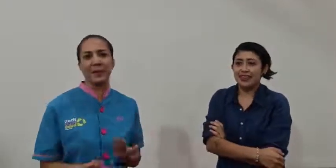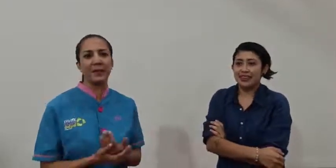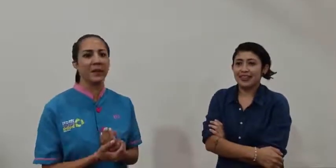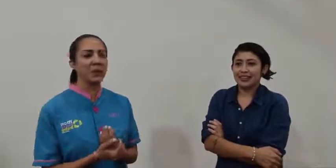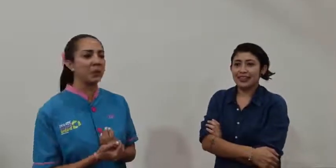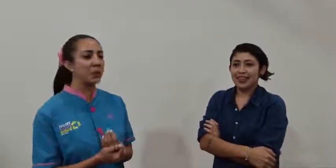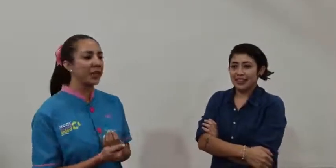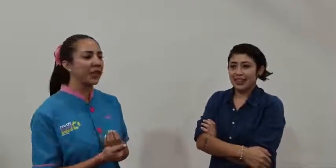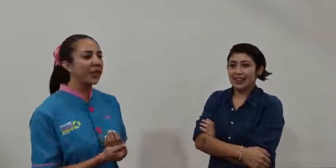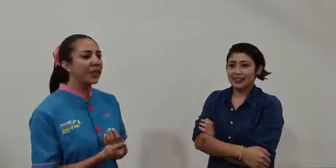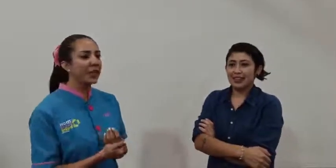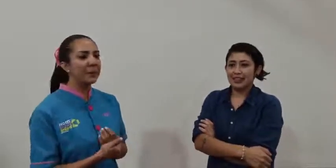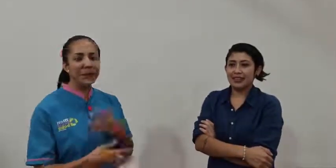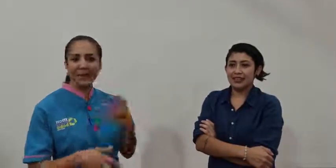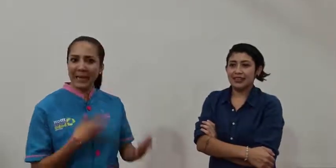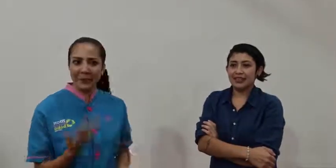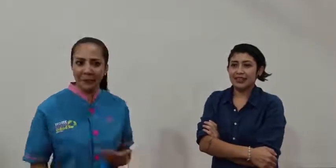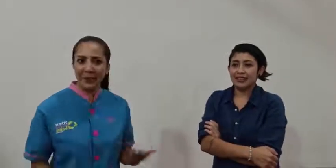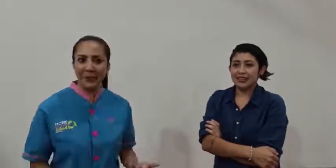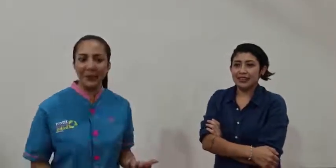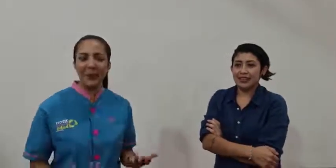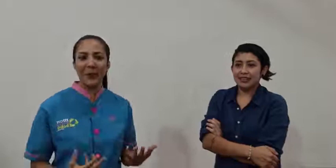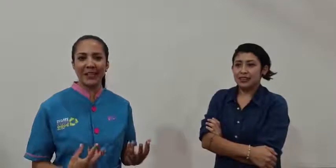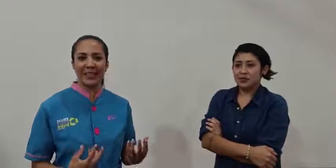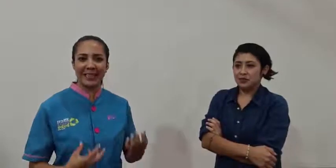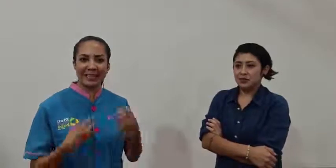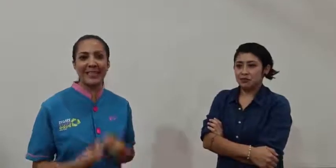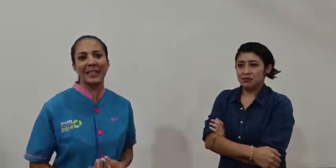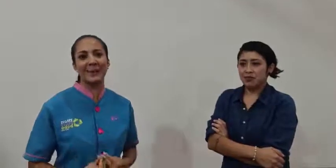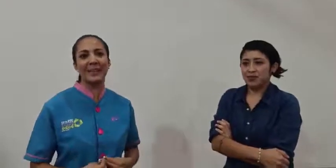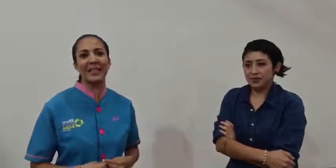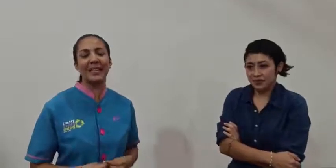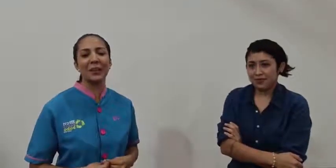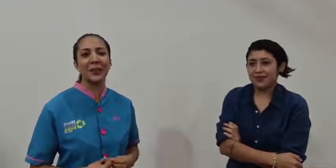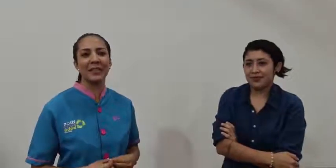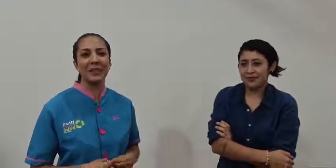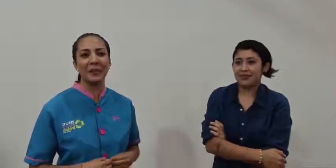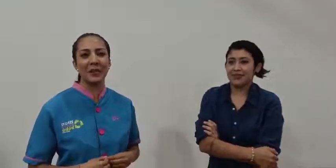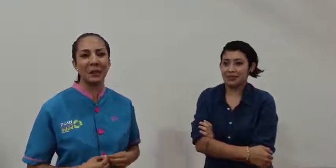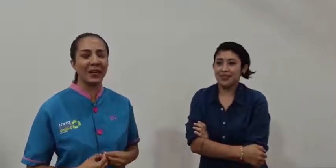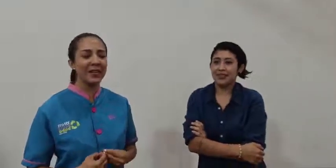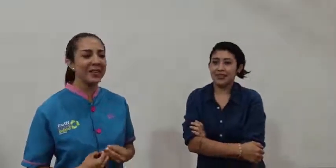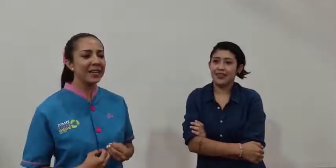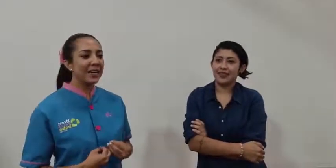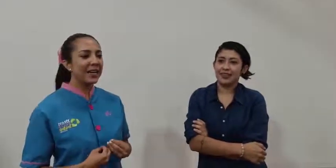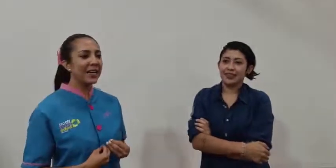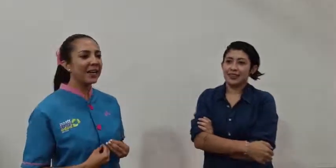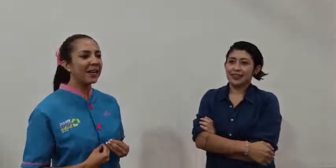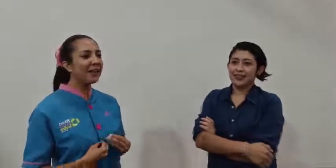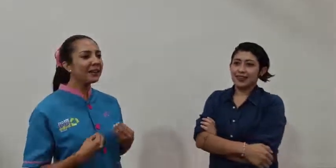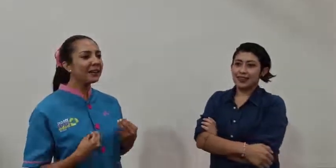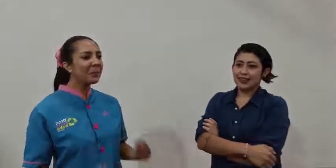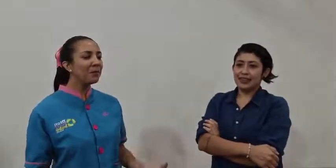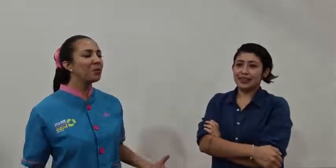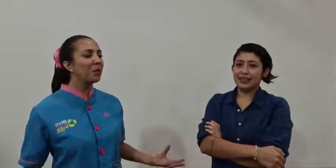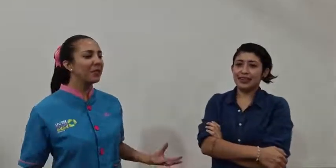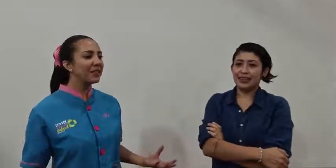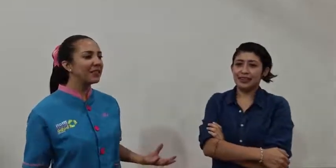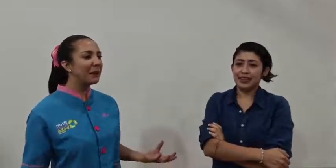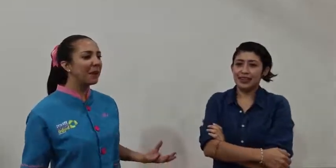papis que nos escuchan y pasar la voz sobre todo y para tener esa sensibilidad con estas personas, ¿qué tip nos podrías decir